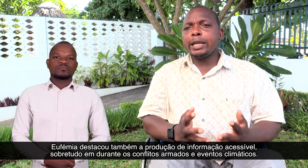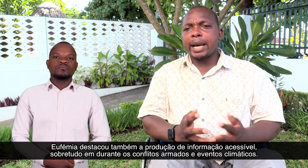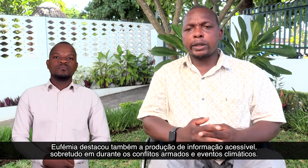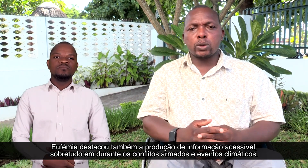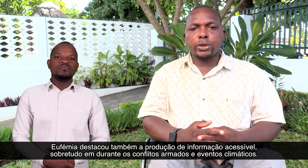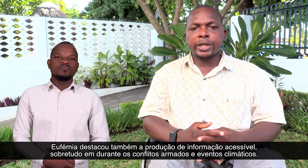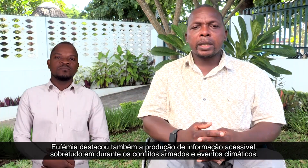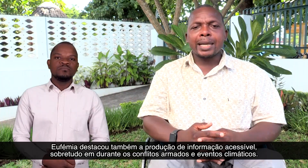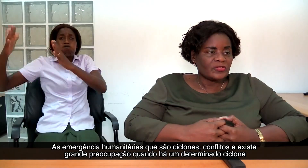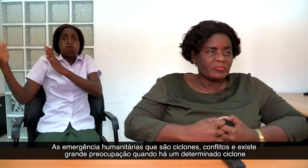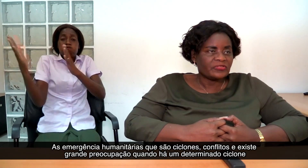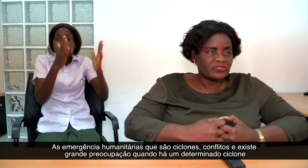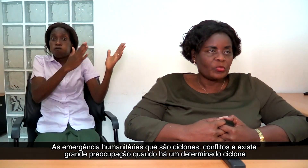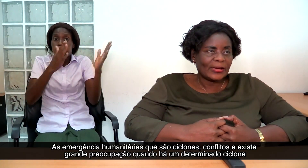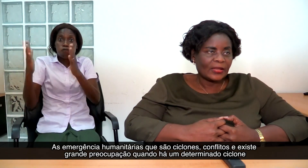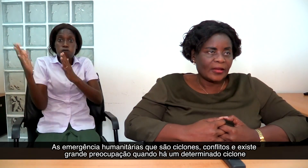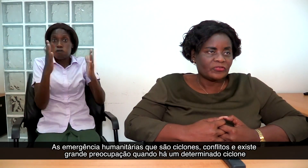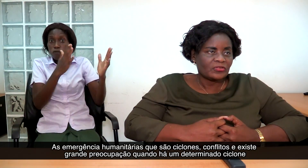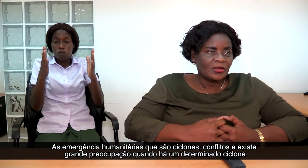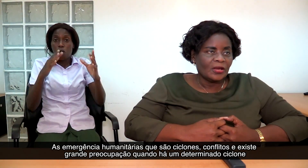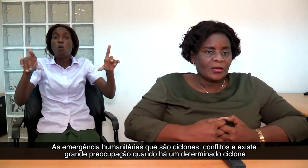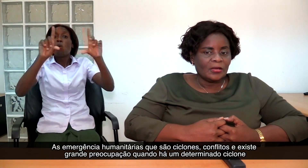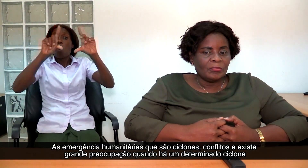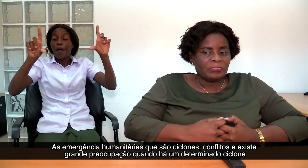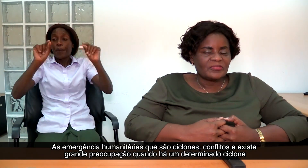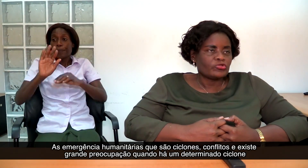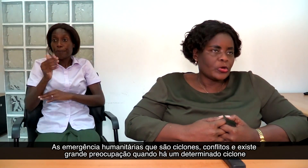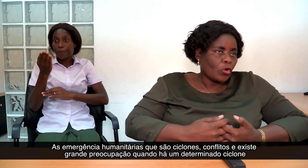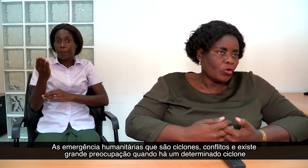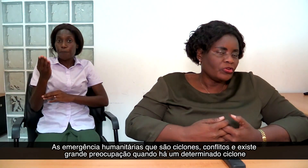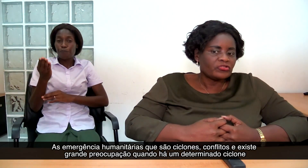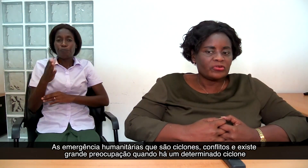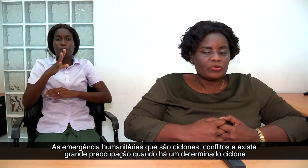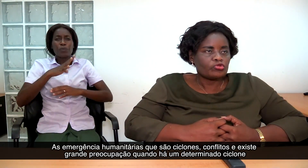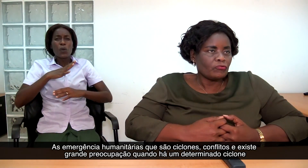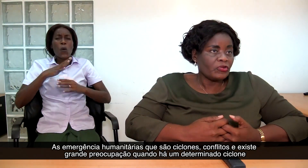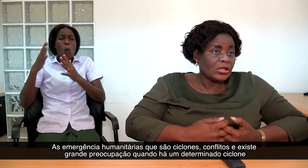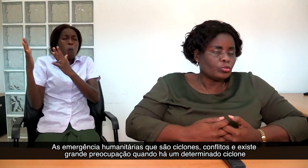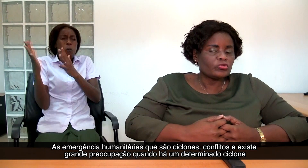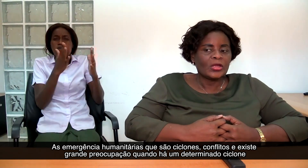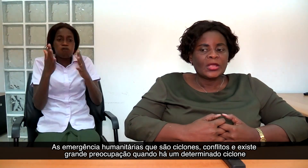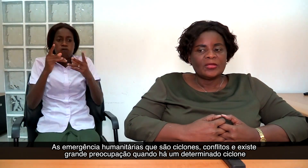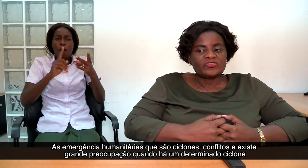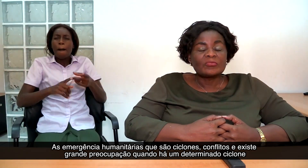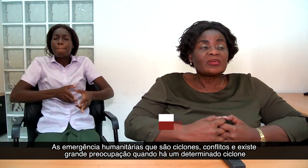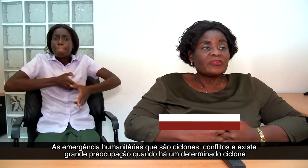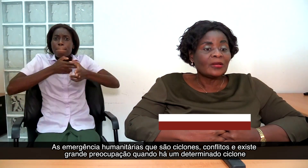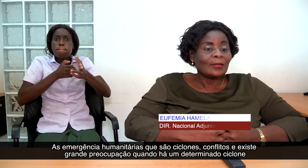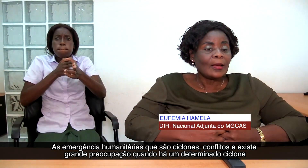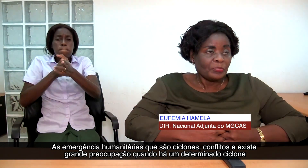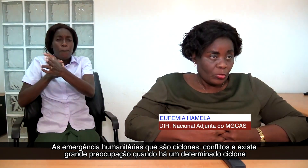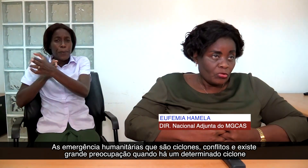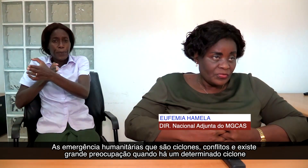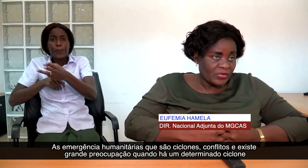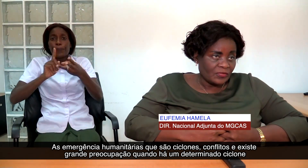eventos climáticos. Emergências humanitárias, que são os ciclones, que são os conflitos, e estamos a ver